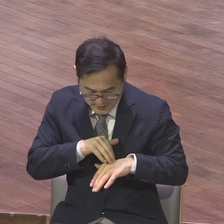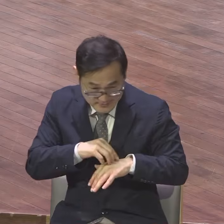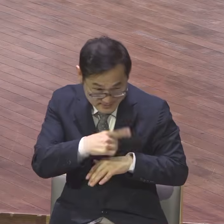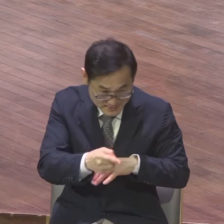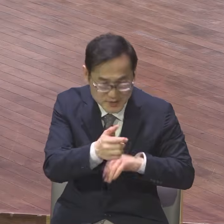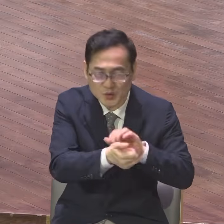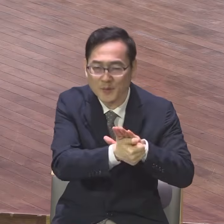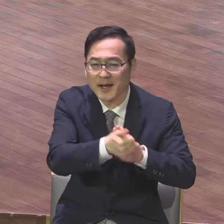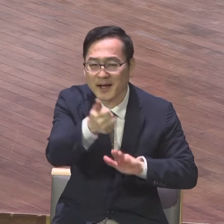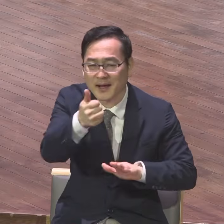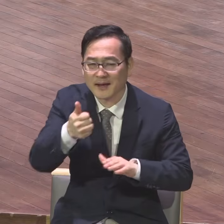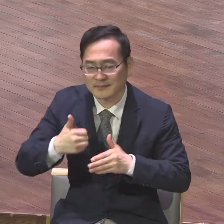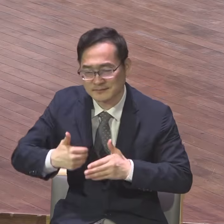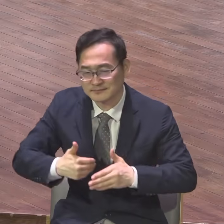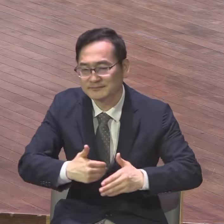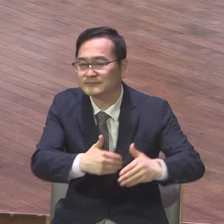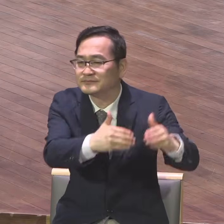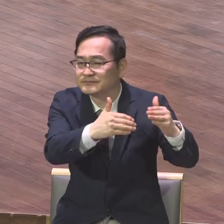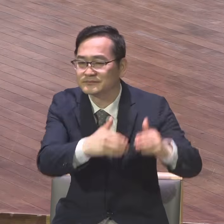여러분 15년을